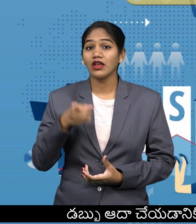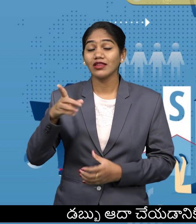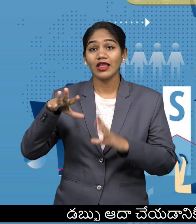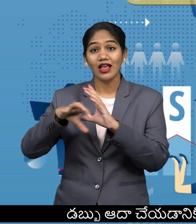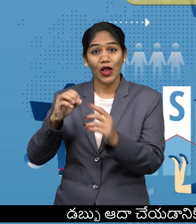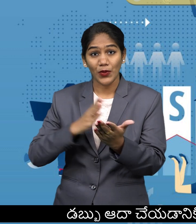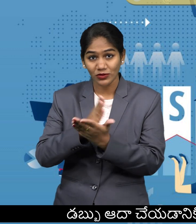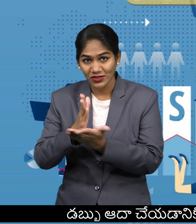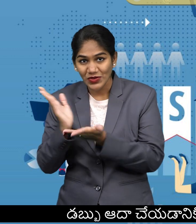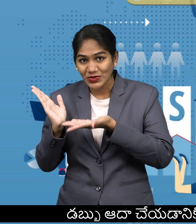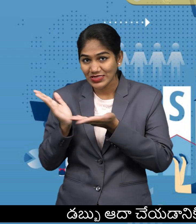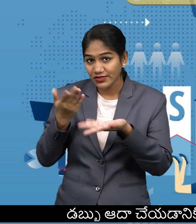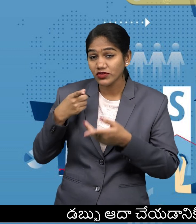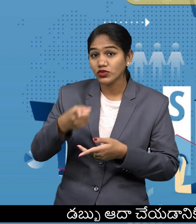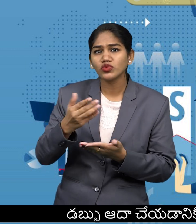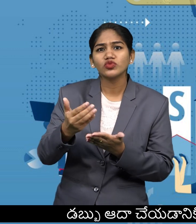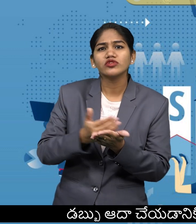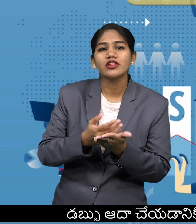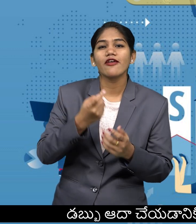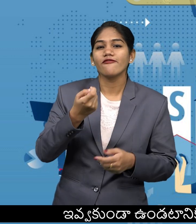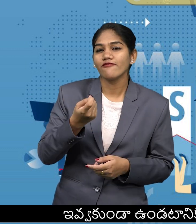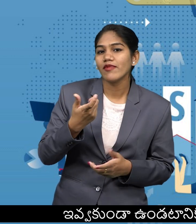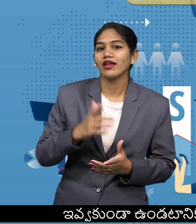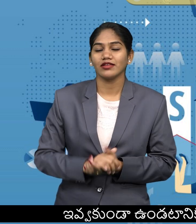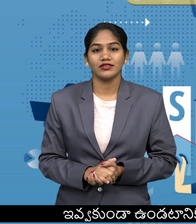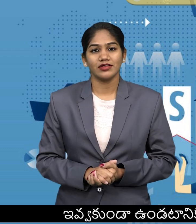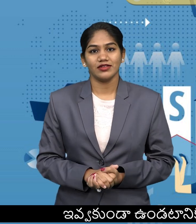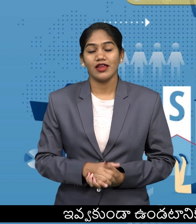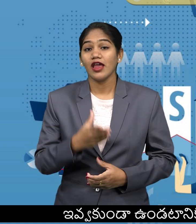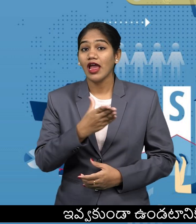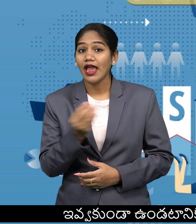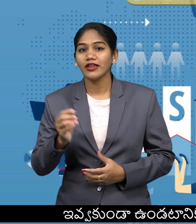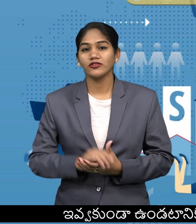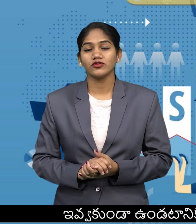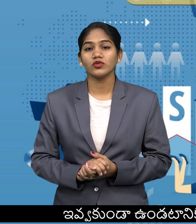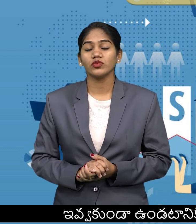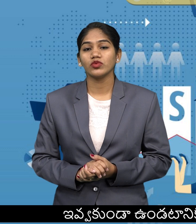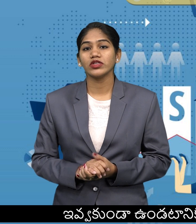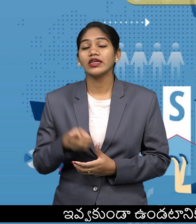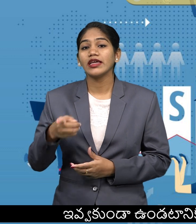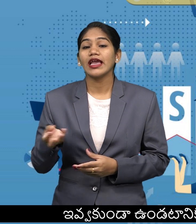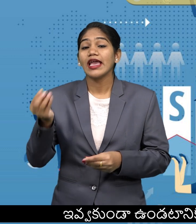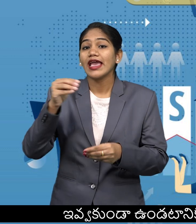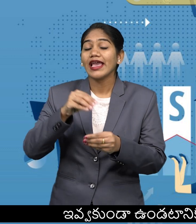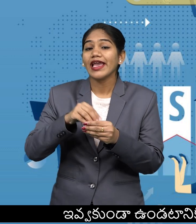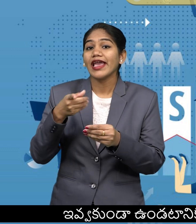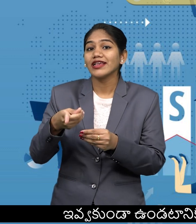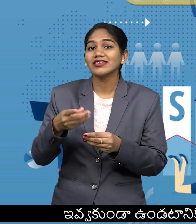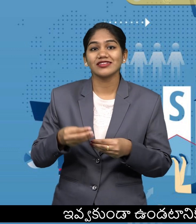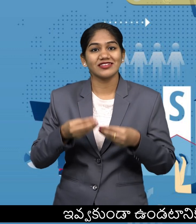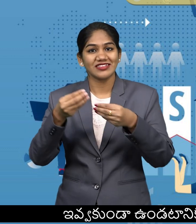డబ్బు ఆదా చేయడానికి మరియు అదనపు ప్రయోజనాలను ఇవ్వకుండా ఉండటానికి వారు సేవలను అవుట్సోర్స్